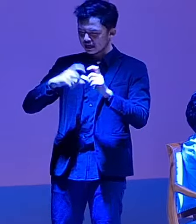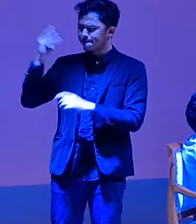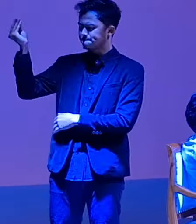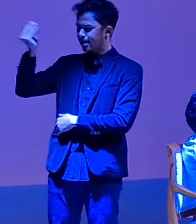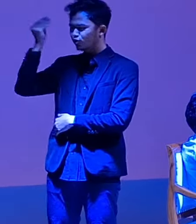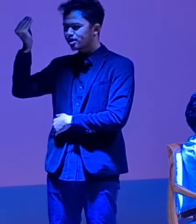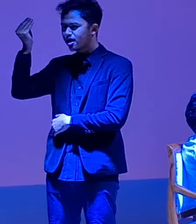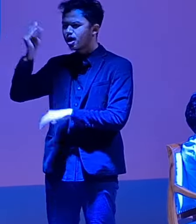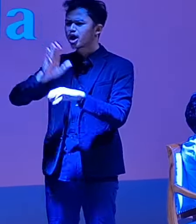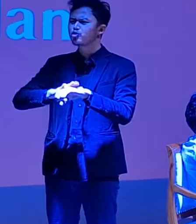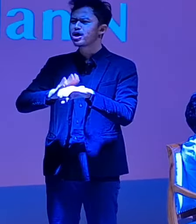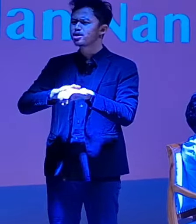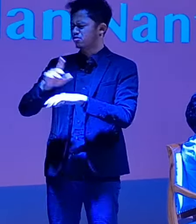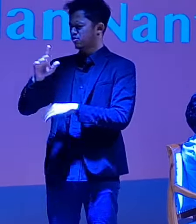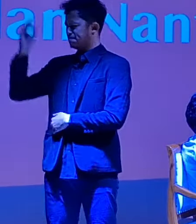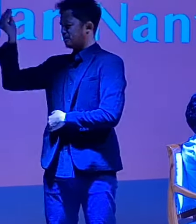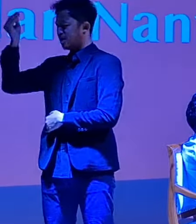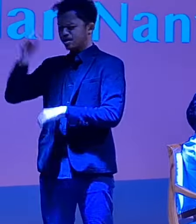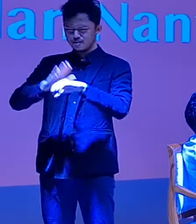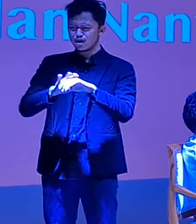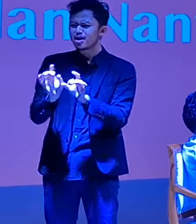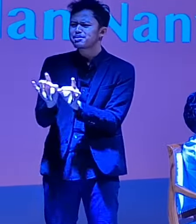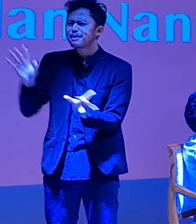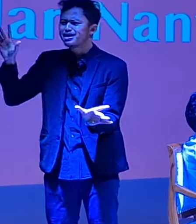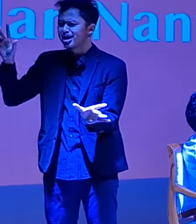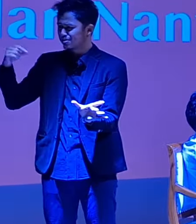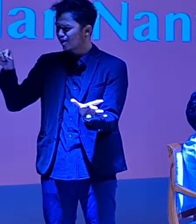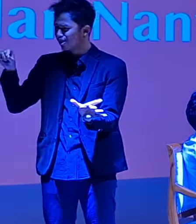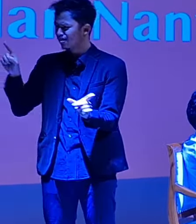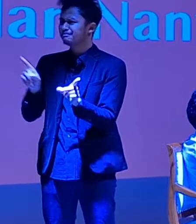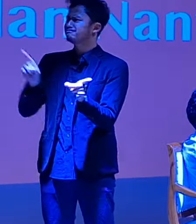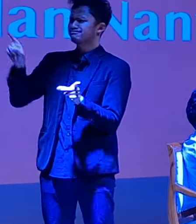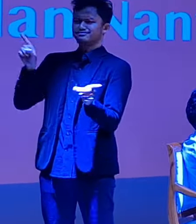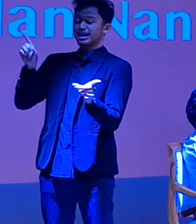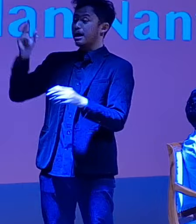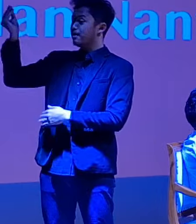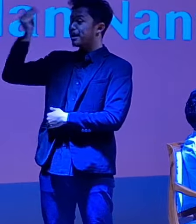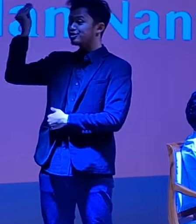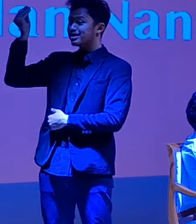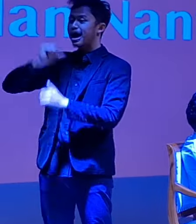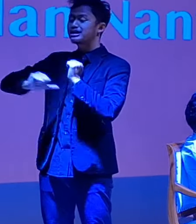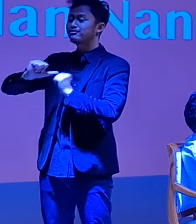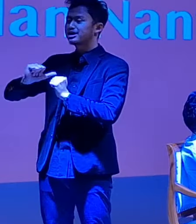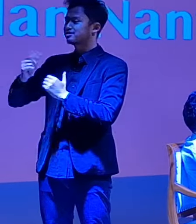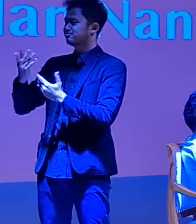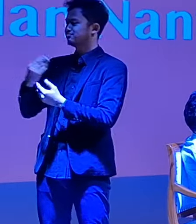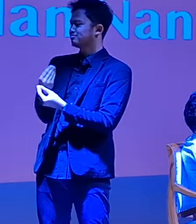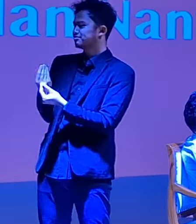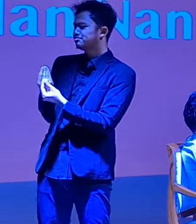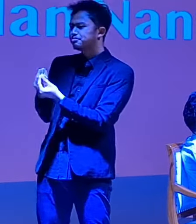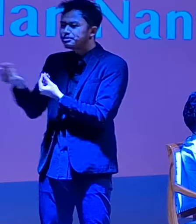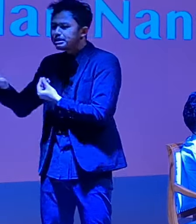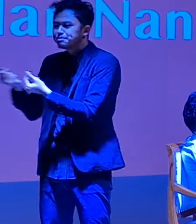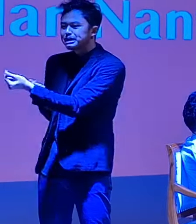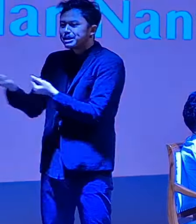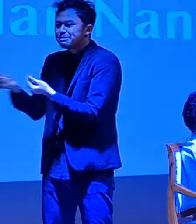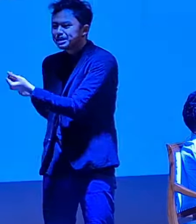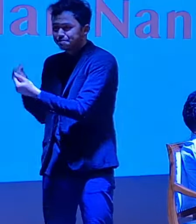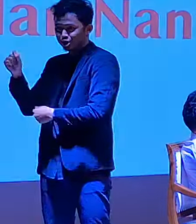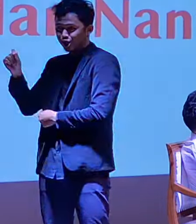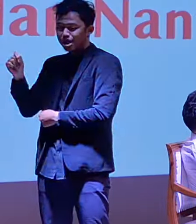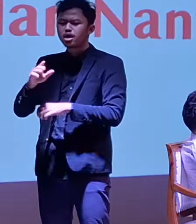Kebudayaan. Ini dua hal yang berbeda. Pariwisata itu adalah sebuah aktivitas komersial, sementara kebudayaan itu